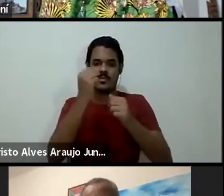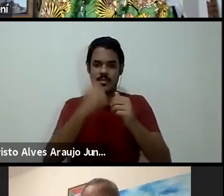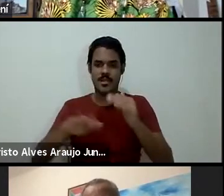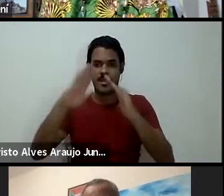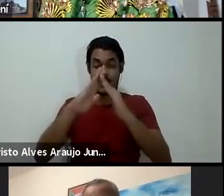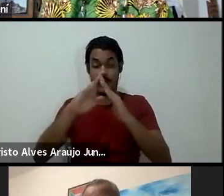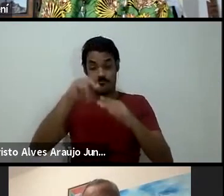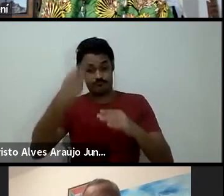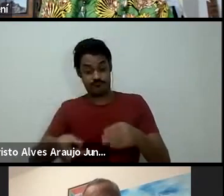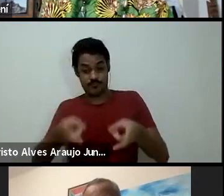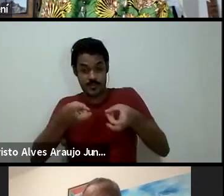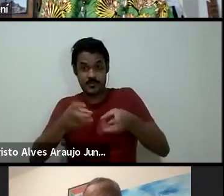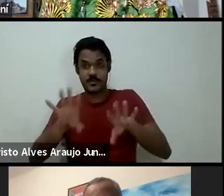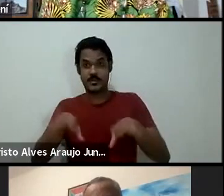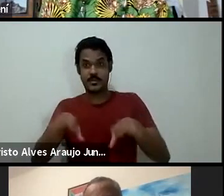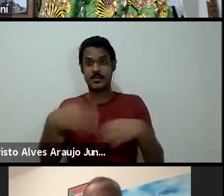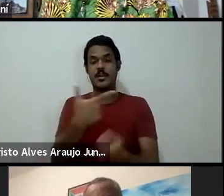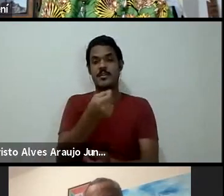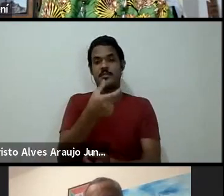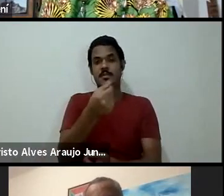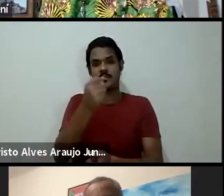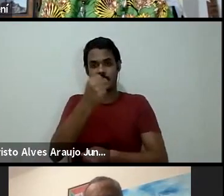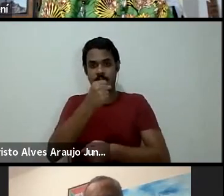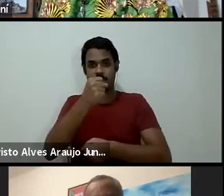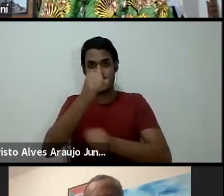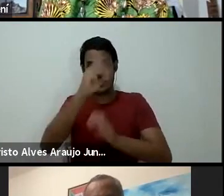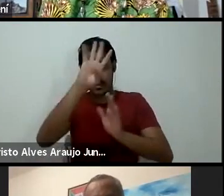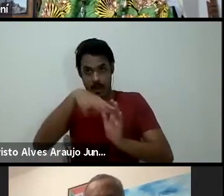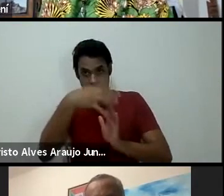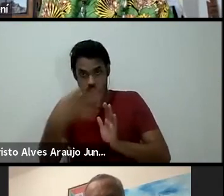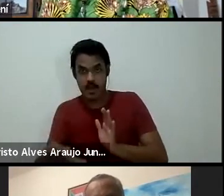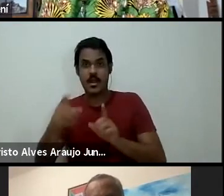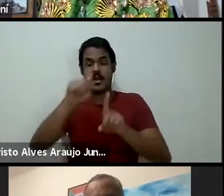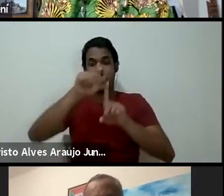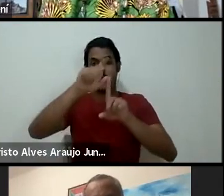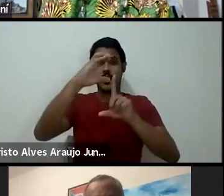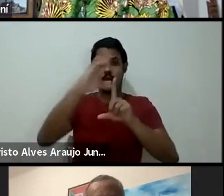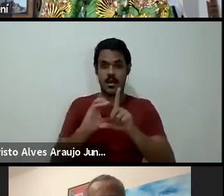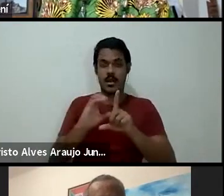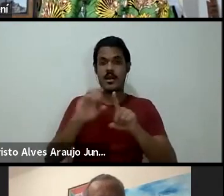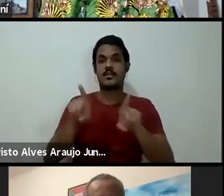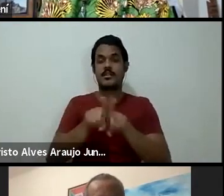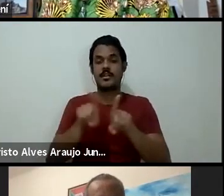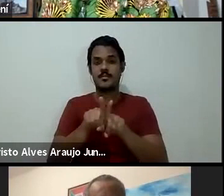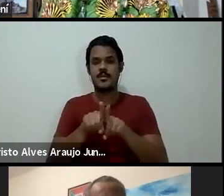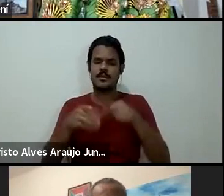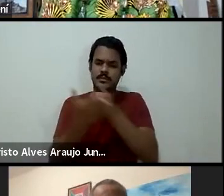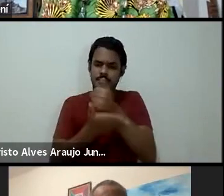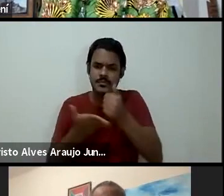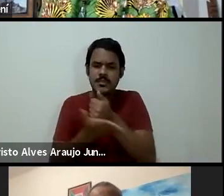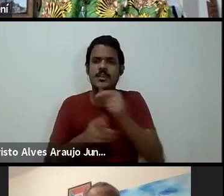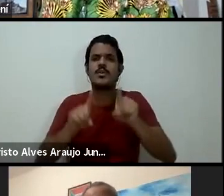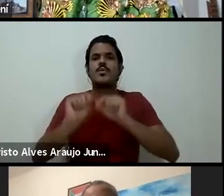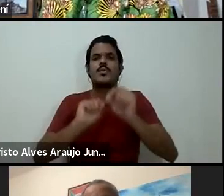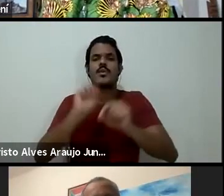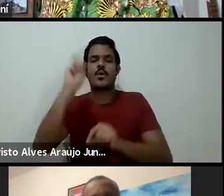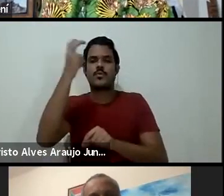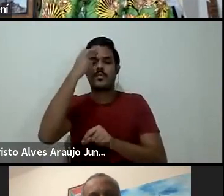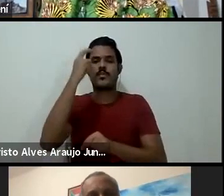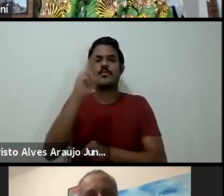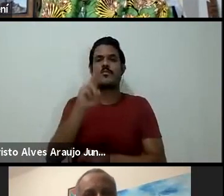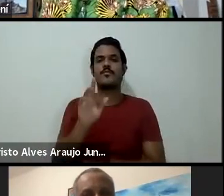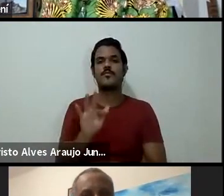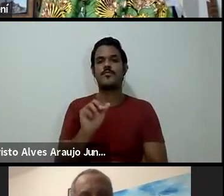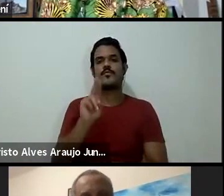Artes 2020, 8ª edição, da Fundação Cultural do Estado da Bahia, FUNSEB, entidade